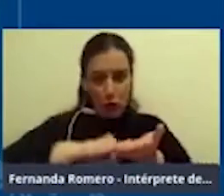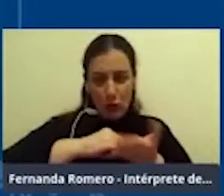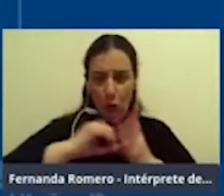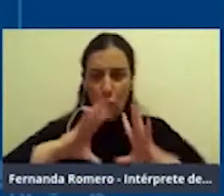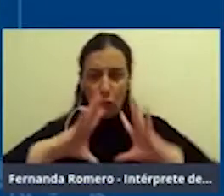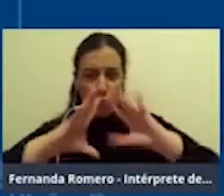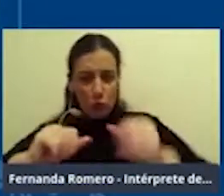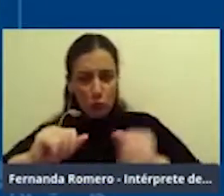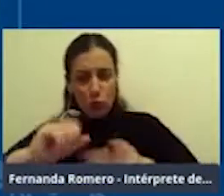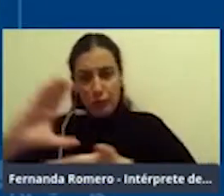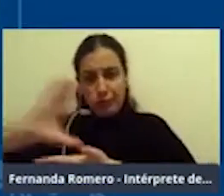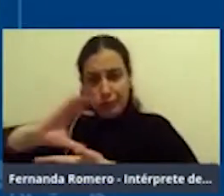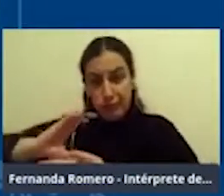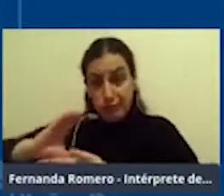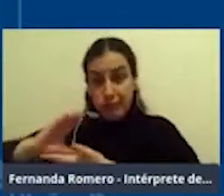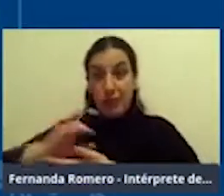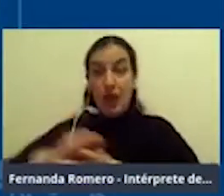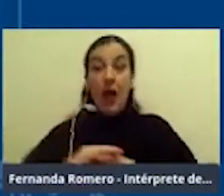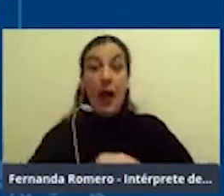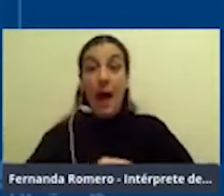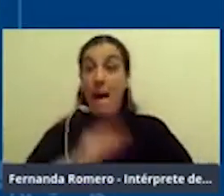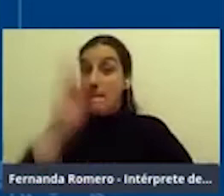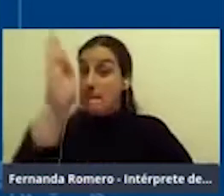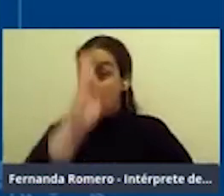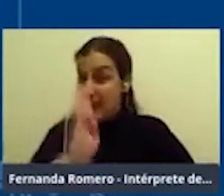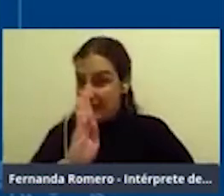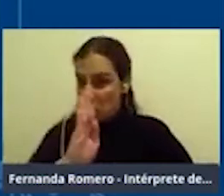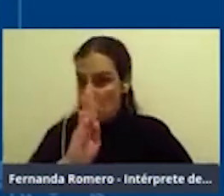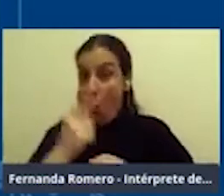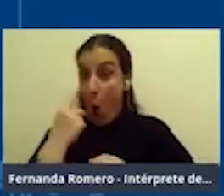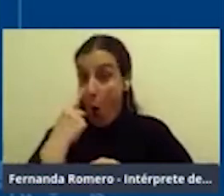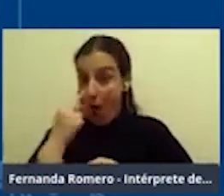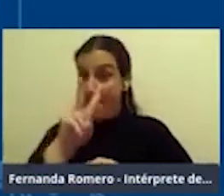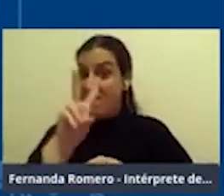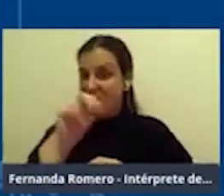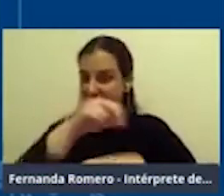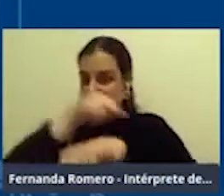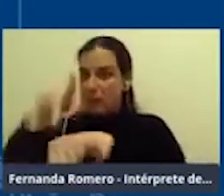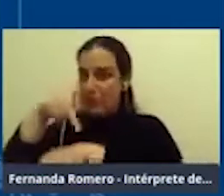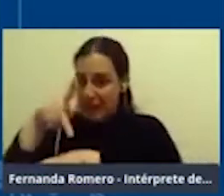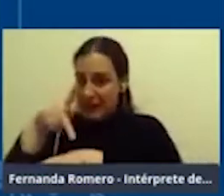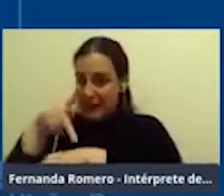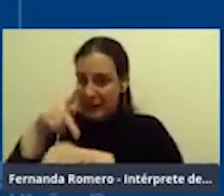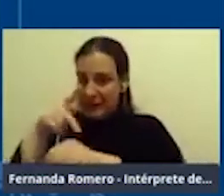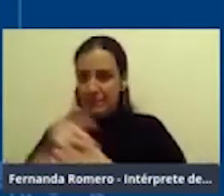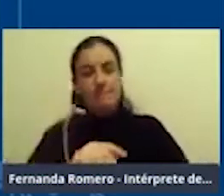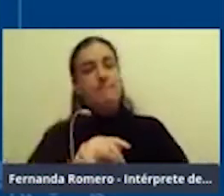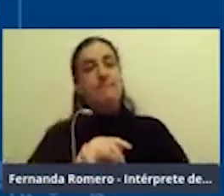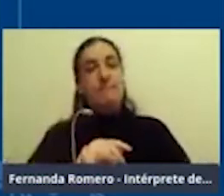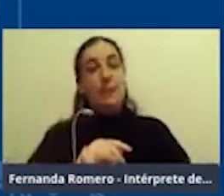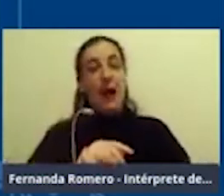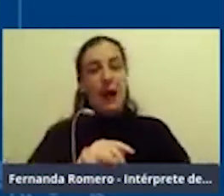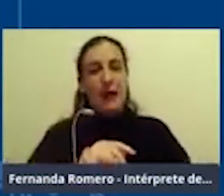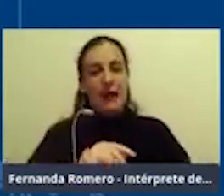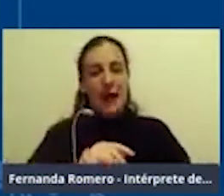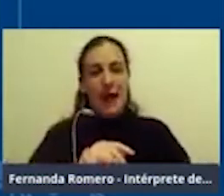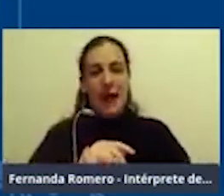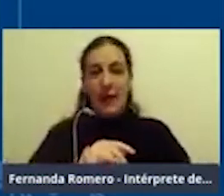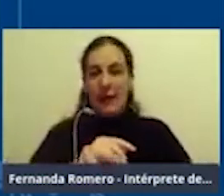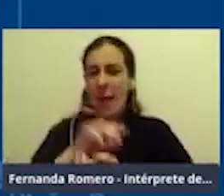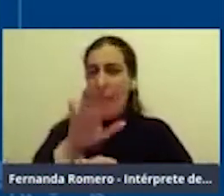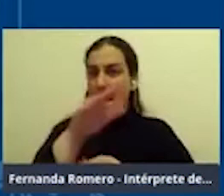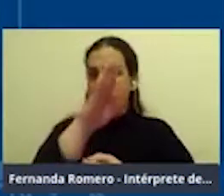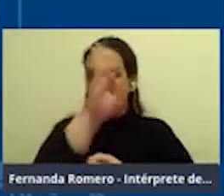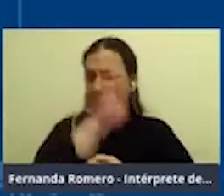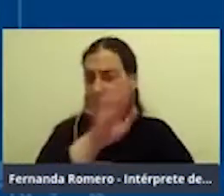contribuições. No Brasil, nós são 20 países. A média de horas